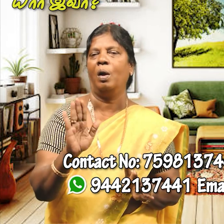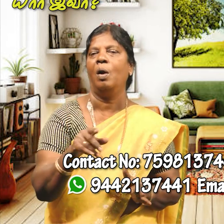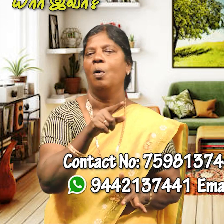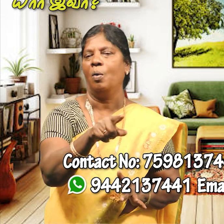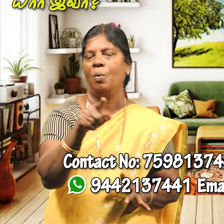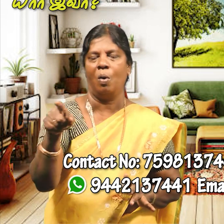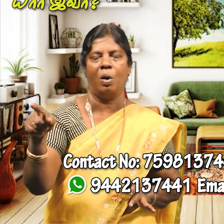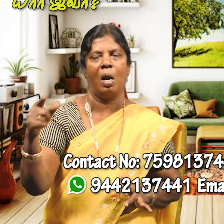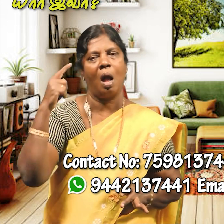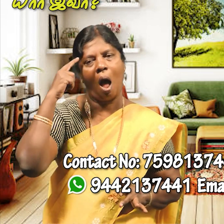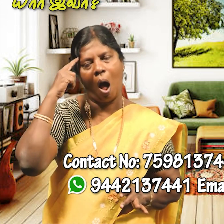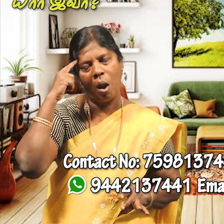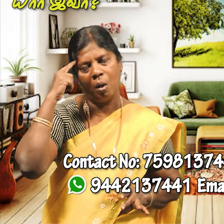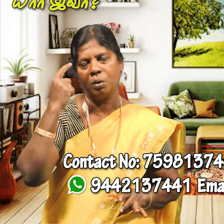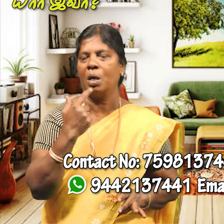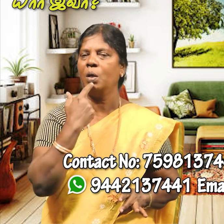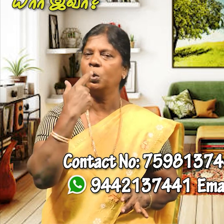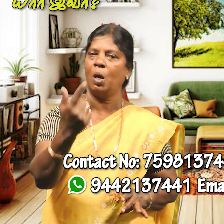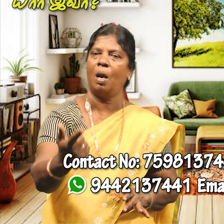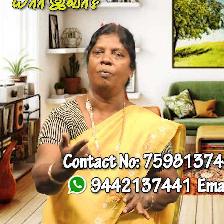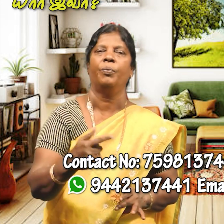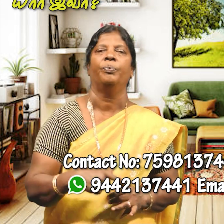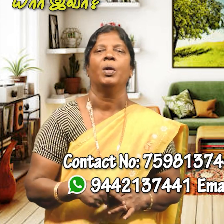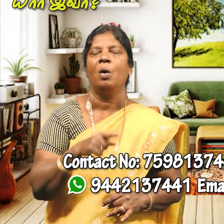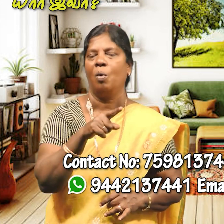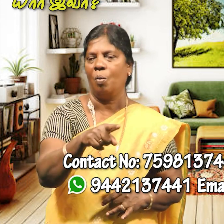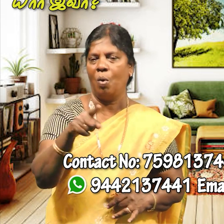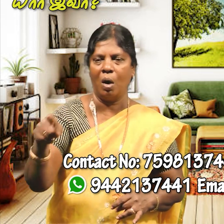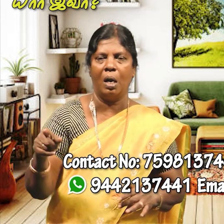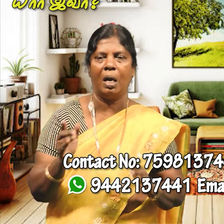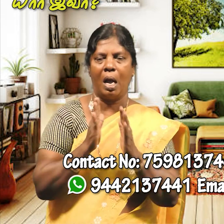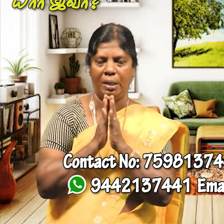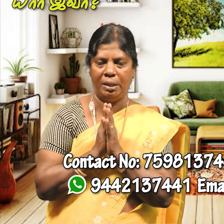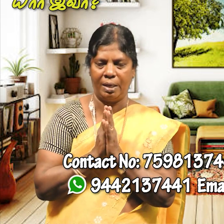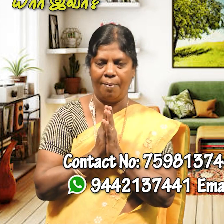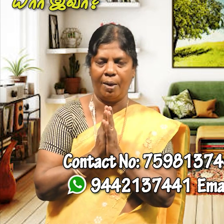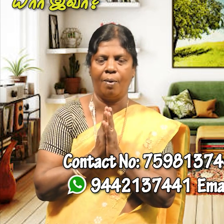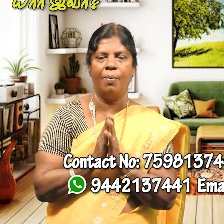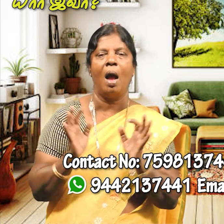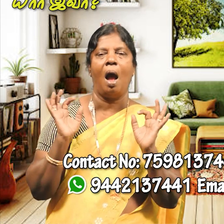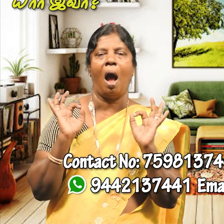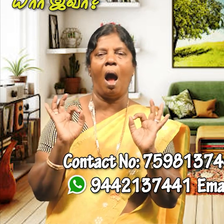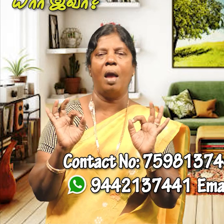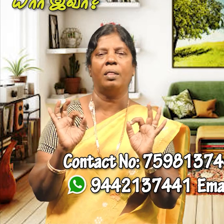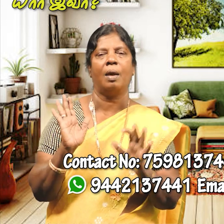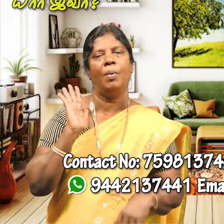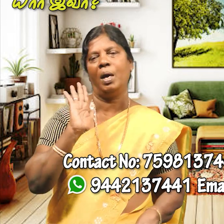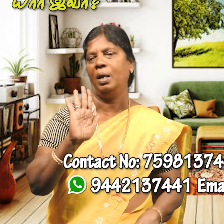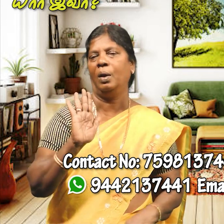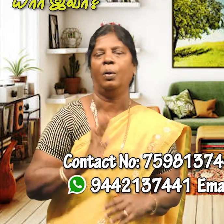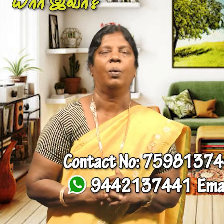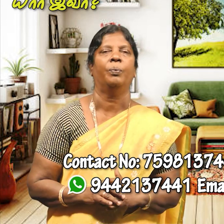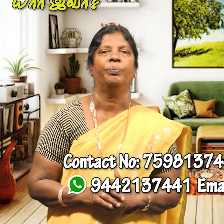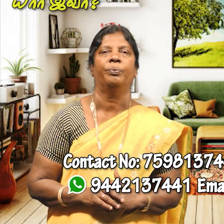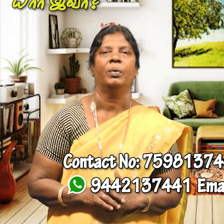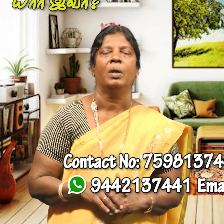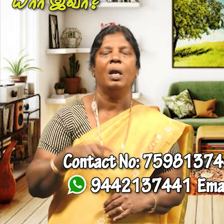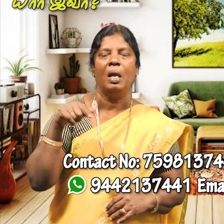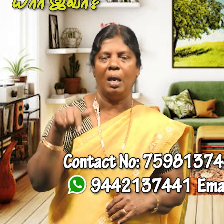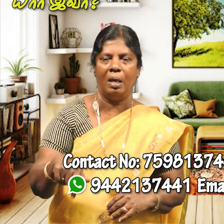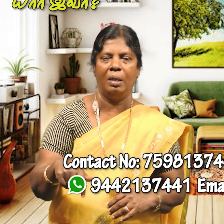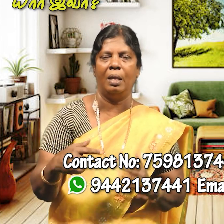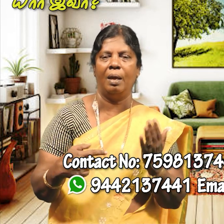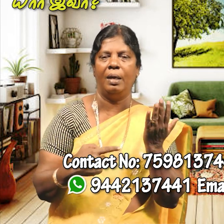விரும்புகிறீர்களா? உங்களுக்கு ஆலோசனை கூறவும் உங்களுக்காக ஜெபிக்கவும் அவளாய்